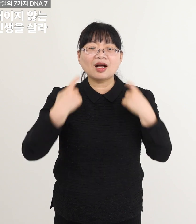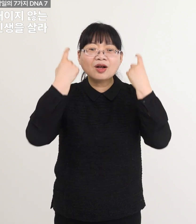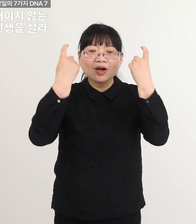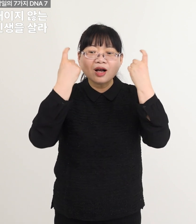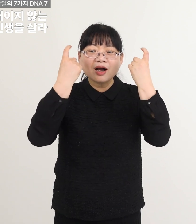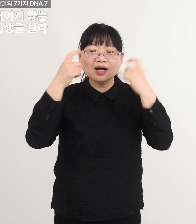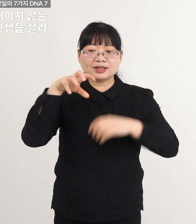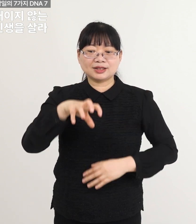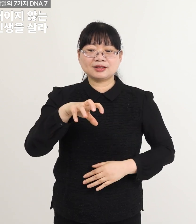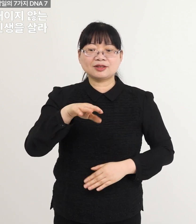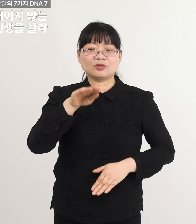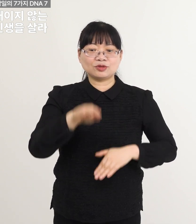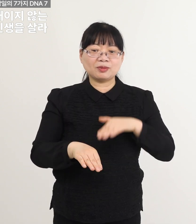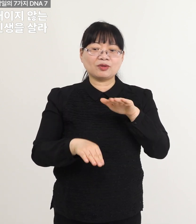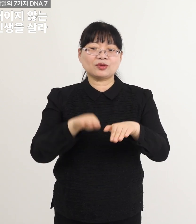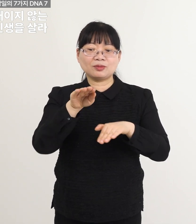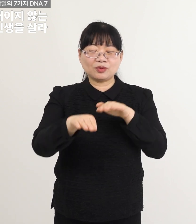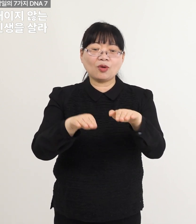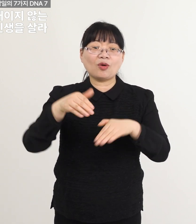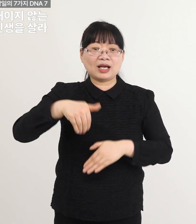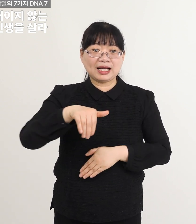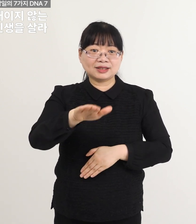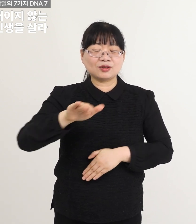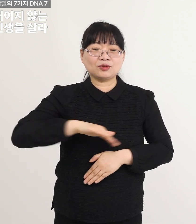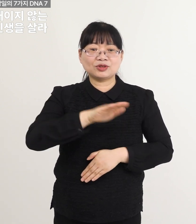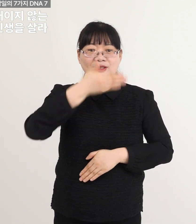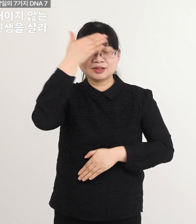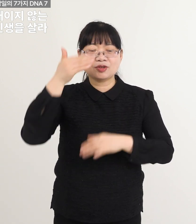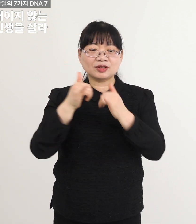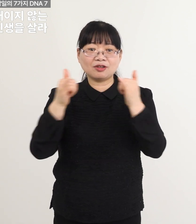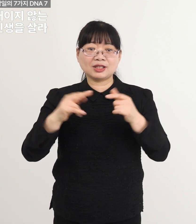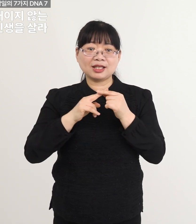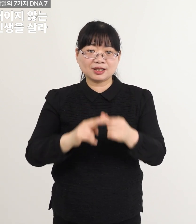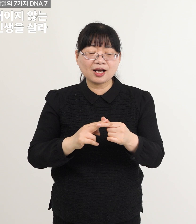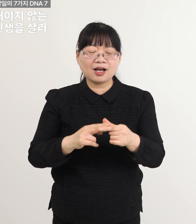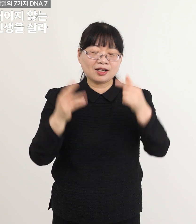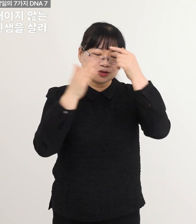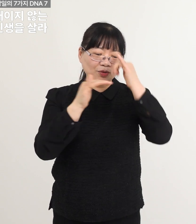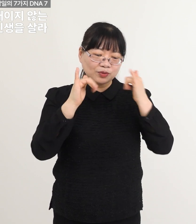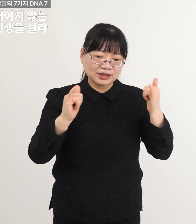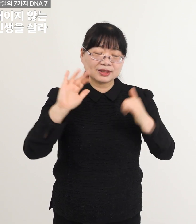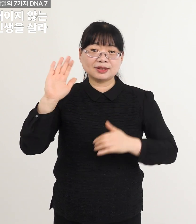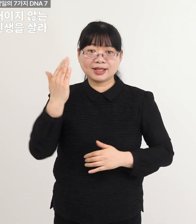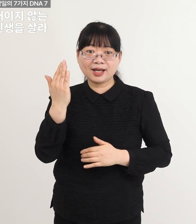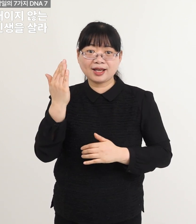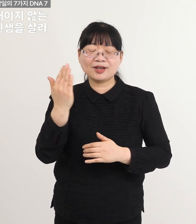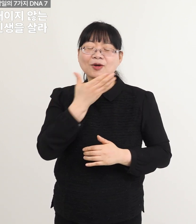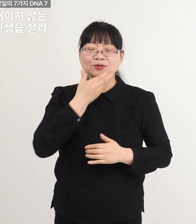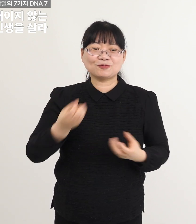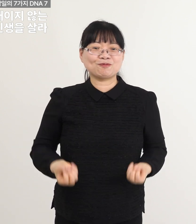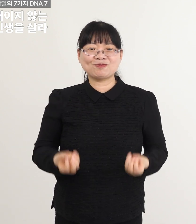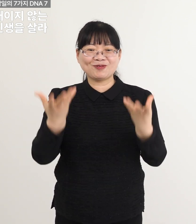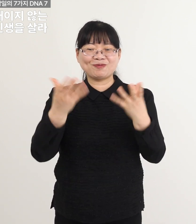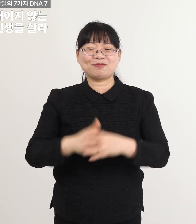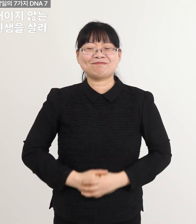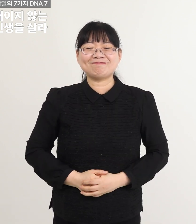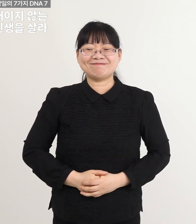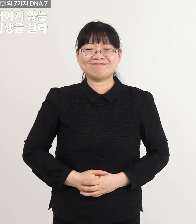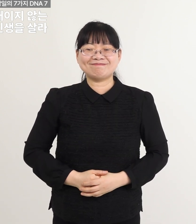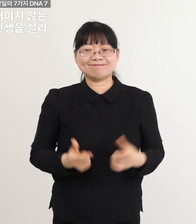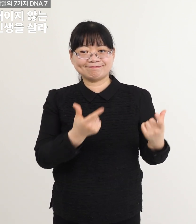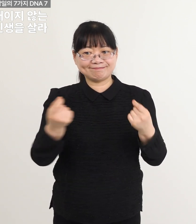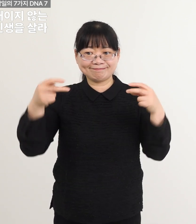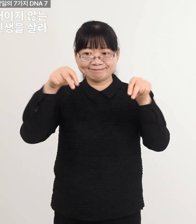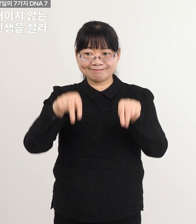순례길을 두벅두벅 걸어가는 우리 청년들과 성도들이 될 수 있기를 축복합니다. 우리